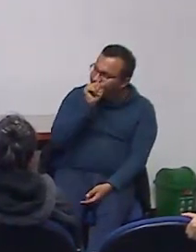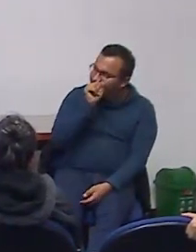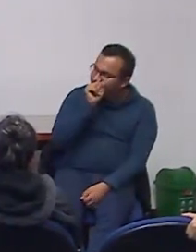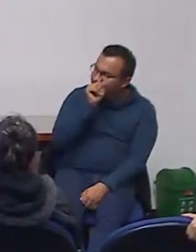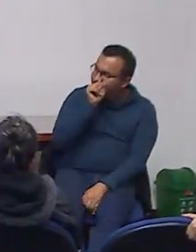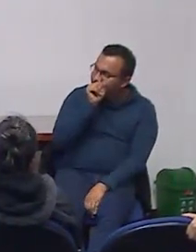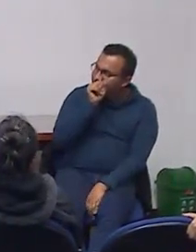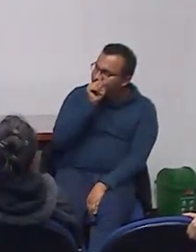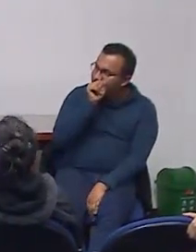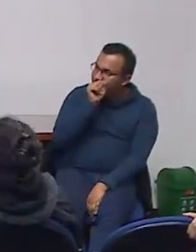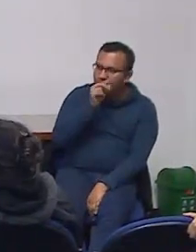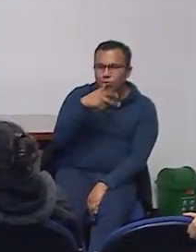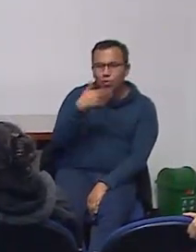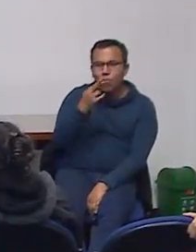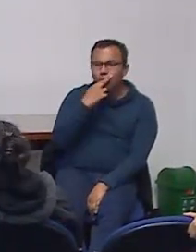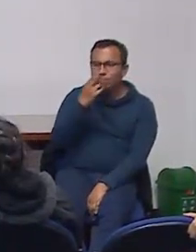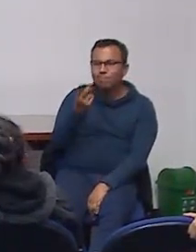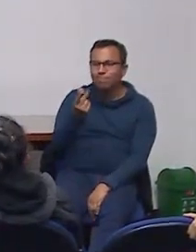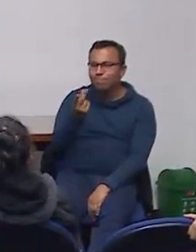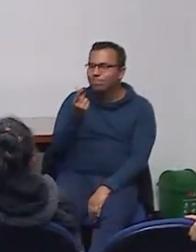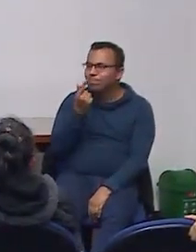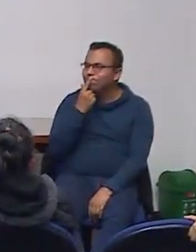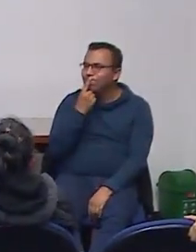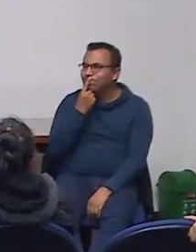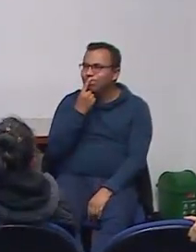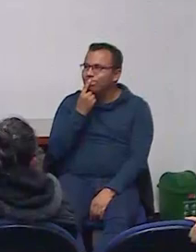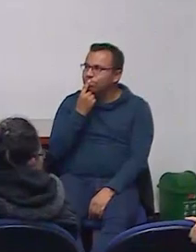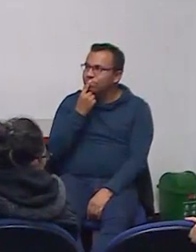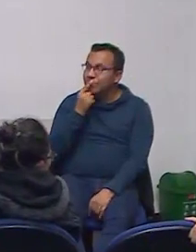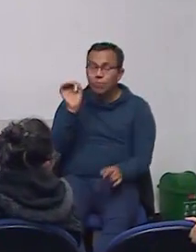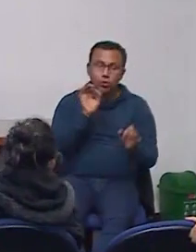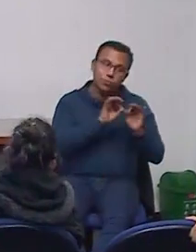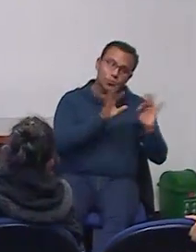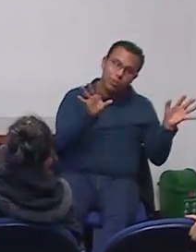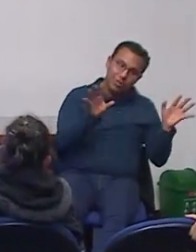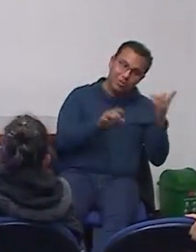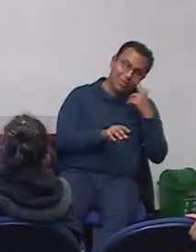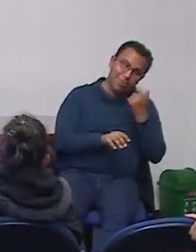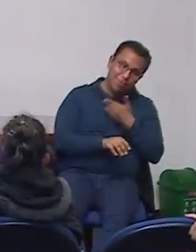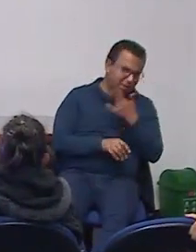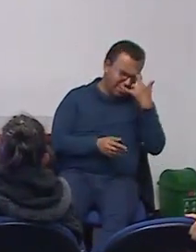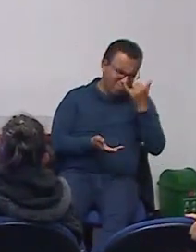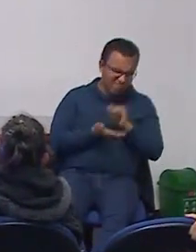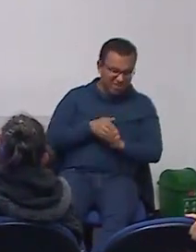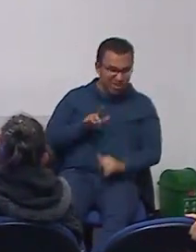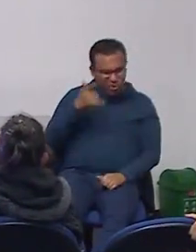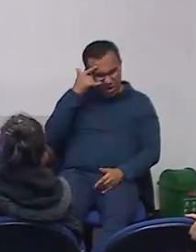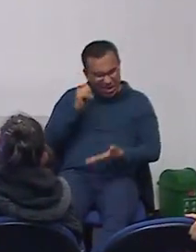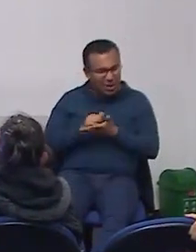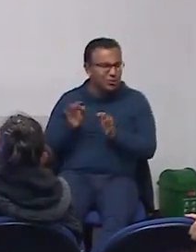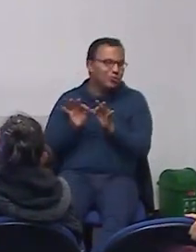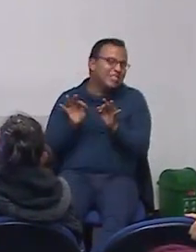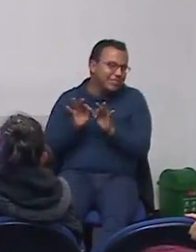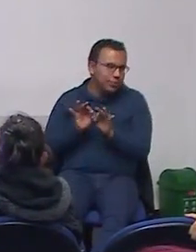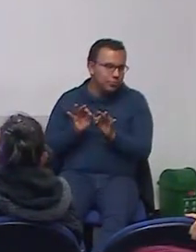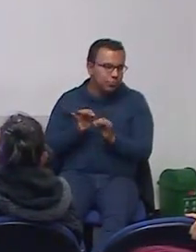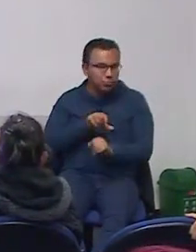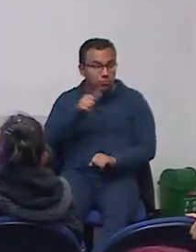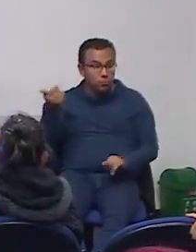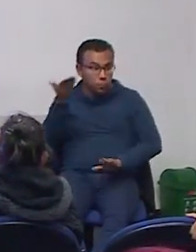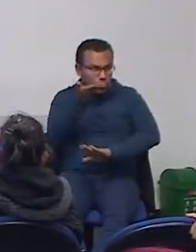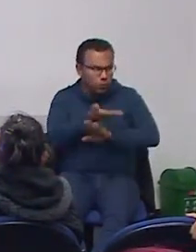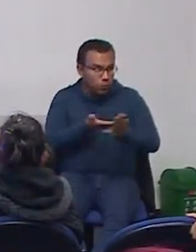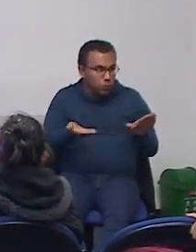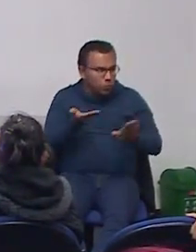e cómo te respondo eso porque he tenido suerte con los papás que no creen y con los papás que exigen